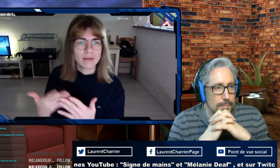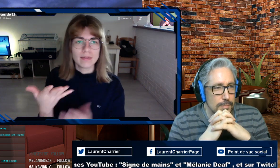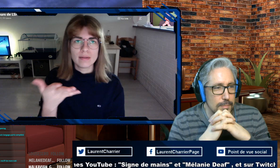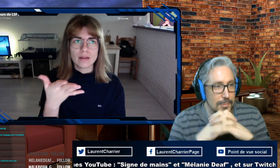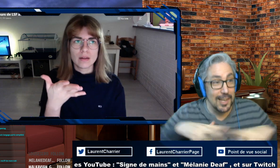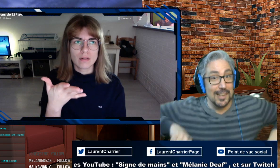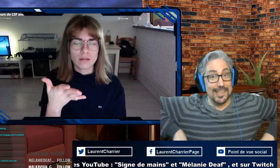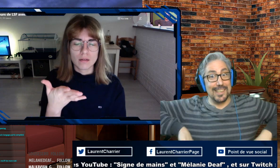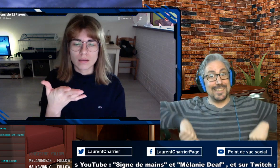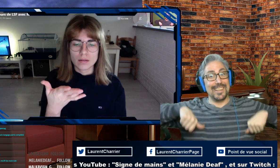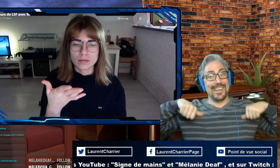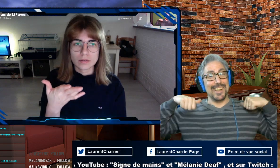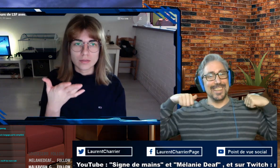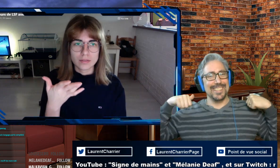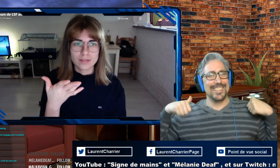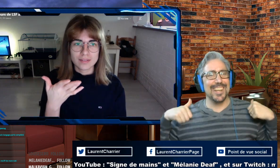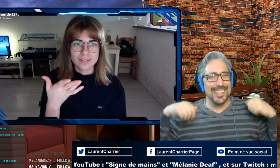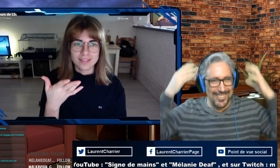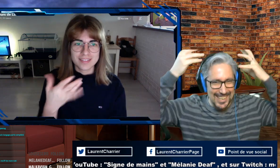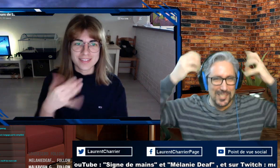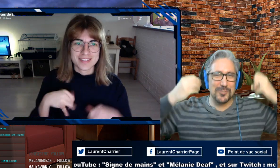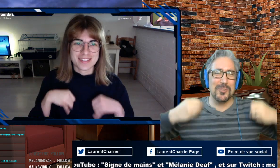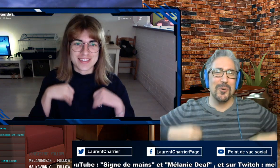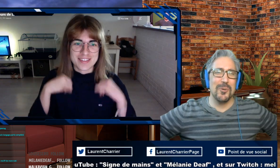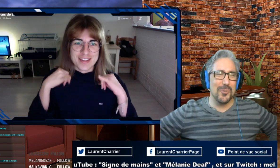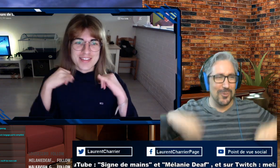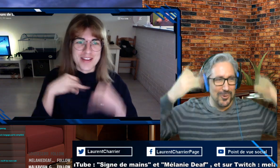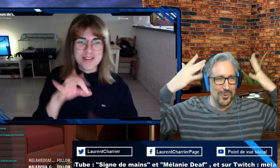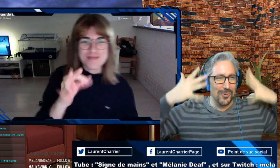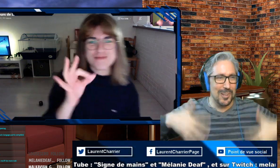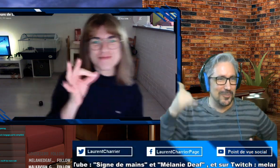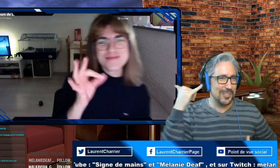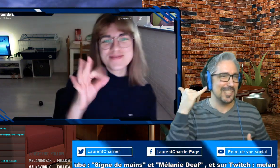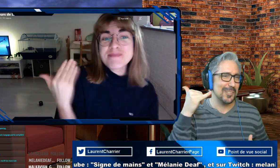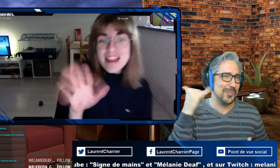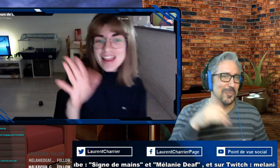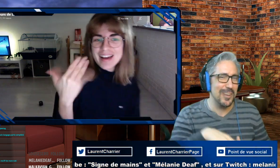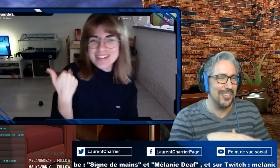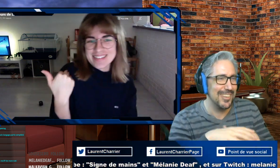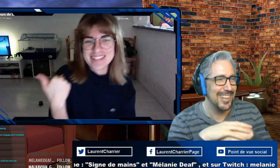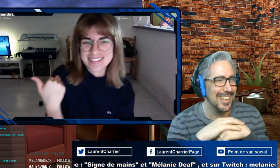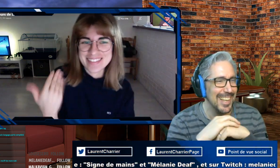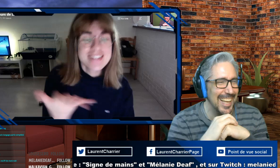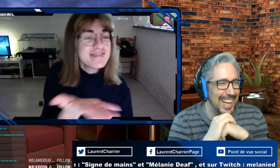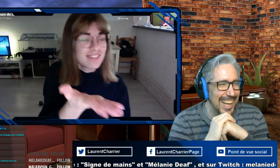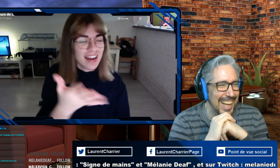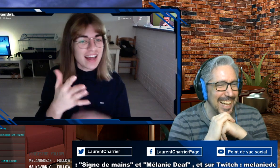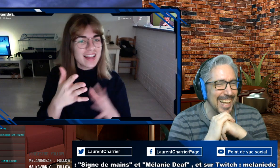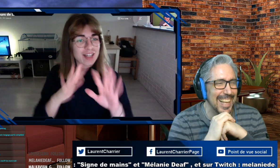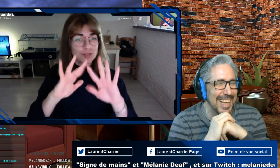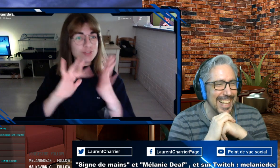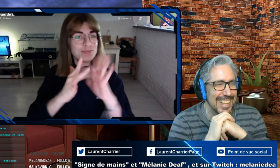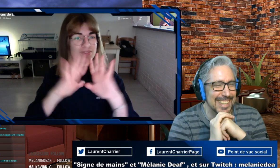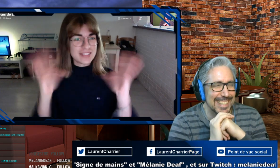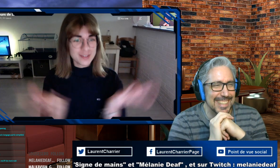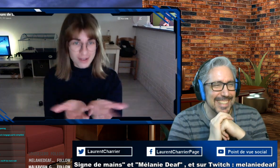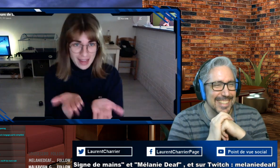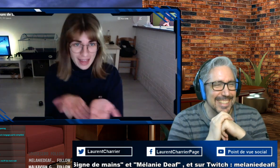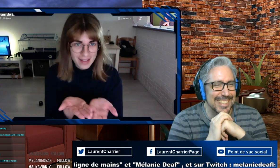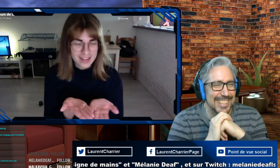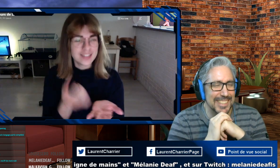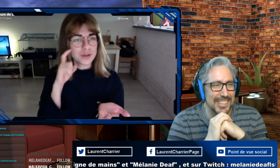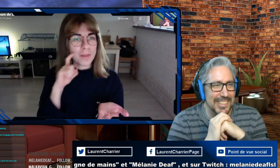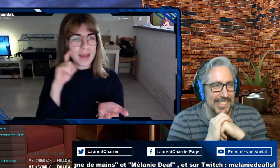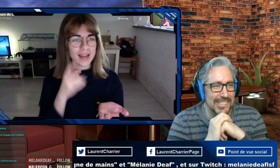là, J'étais très jeune, j'avais les cheveux longs, longs, les cheveux c'était mais super long. là, toutes mes vidéos